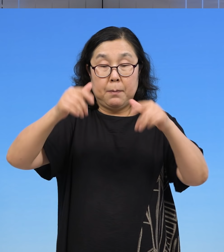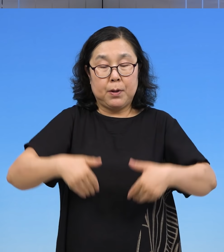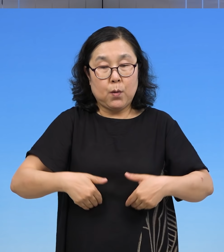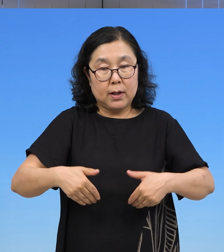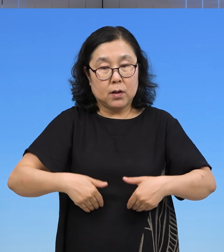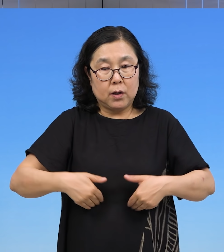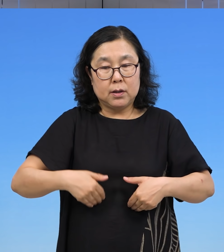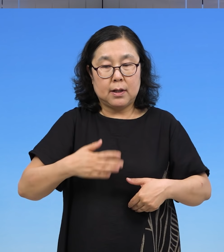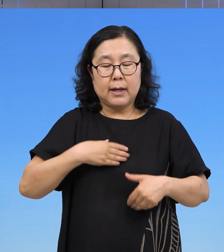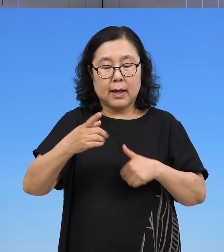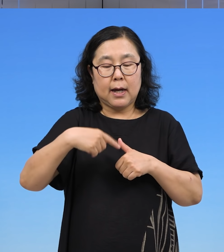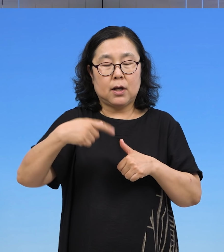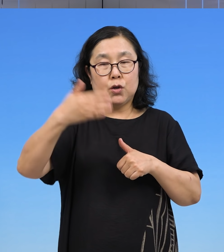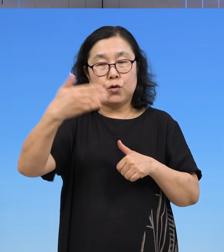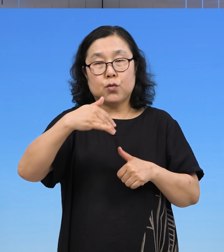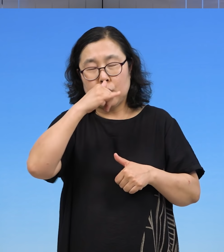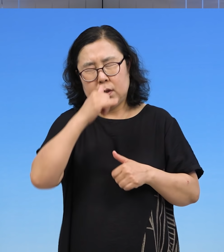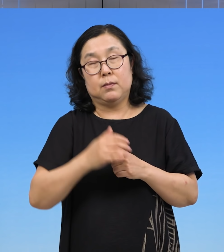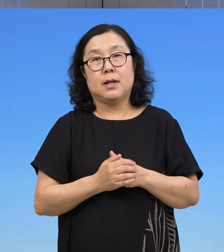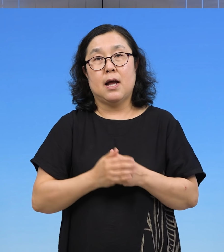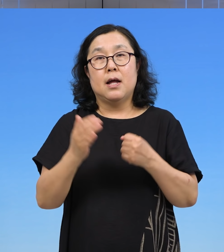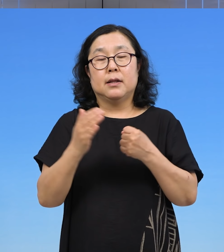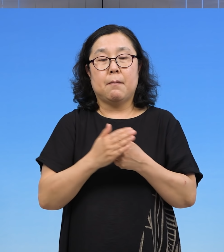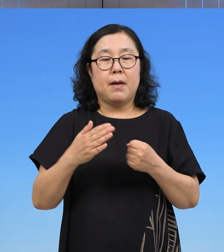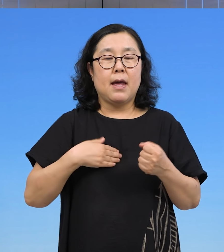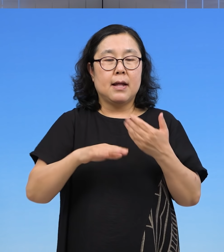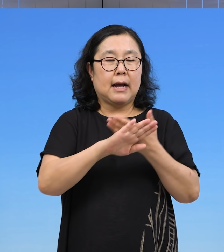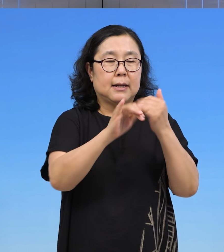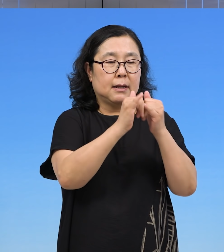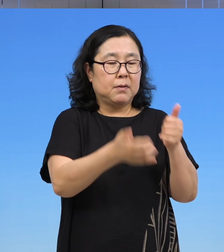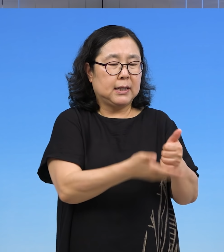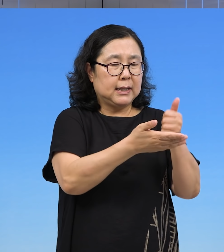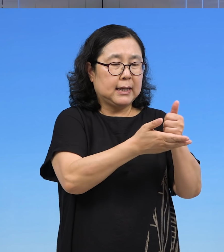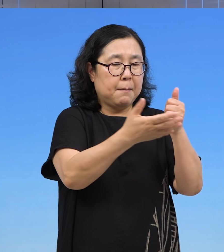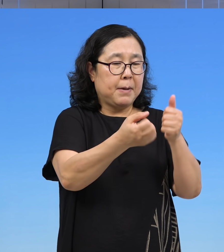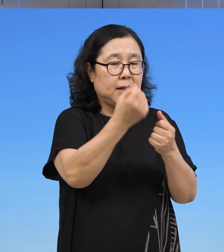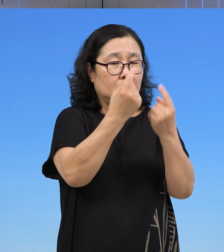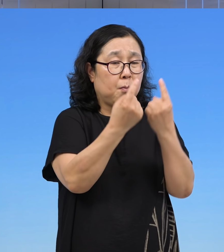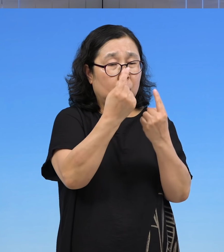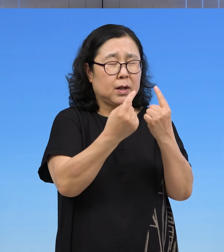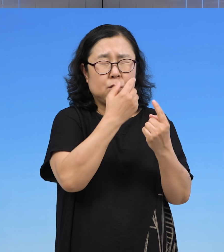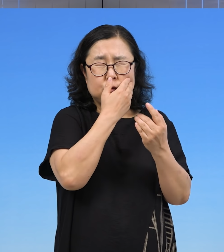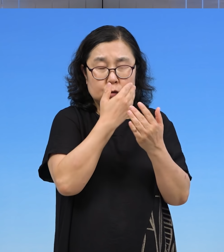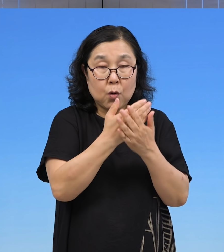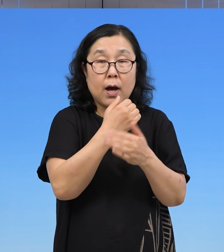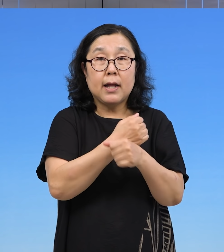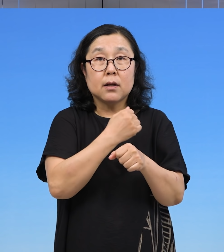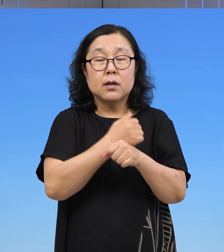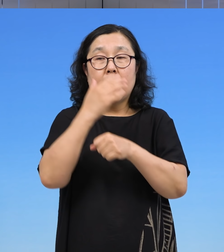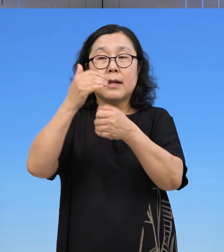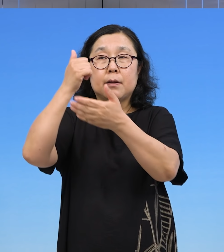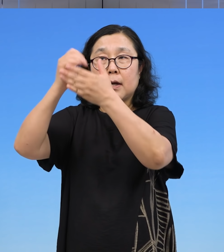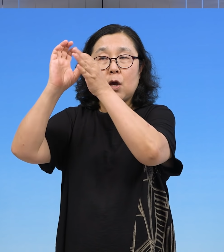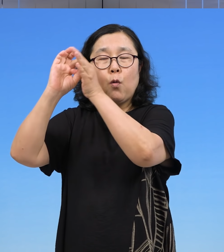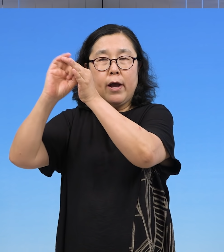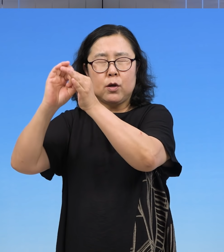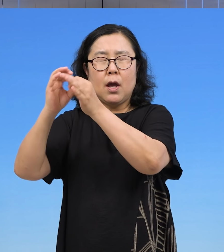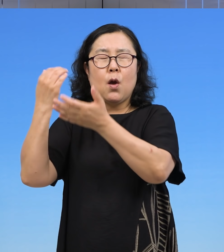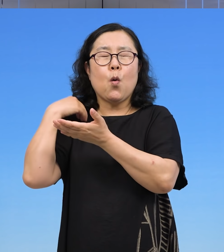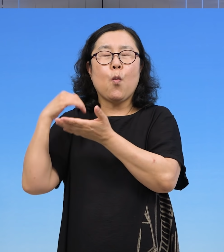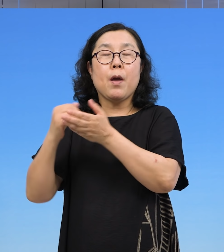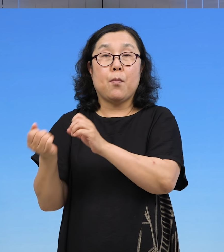수많은 사람에게 인정받는 것보다 중요한 건 하나님과의 관계 회복이 중요한 거고 2만 명 교회를 5만 명 만드는 것보다 저를